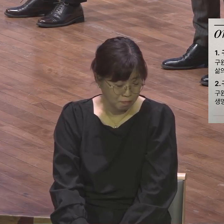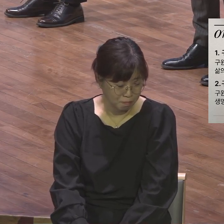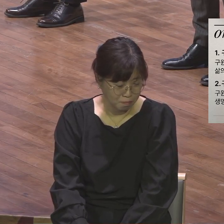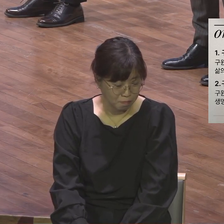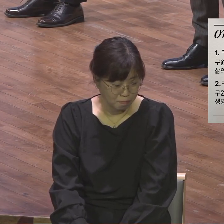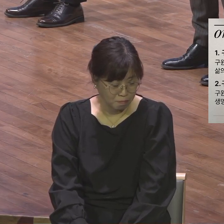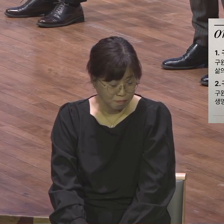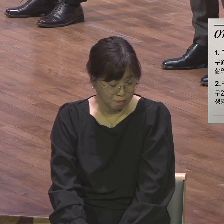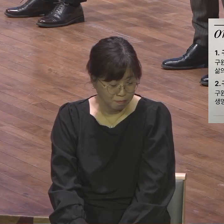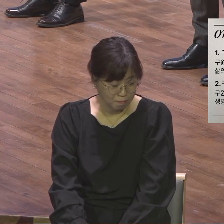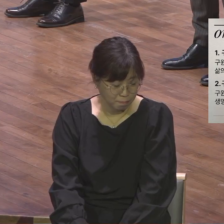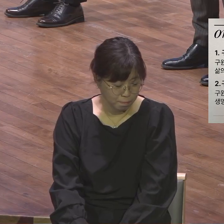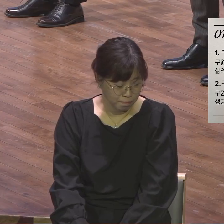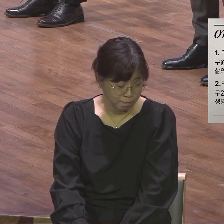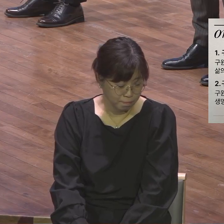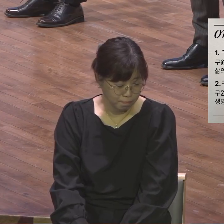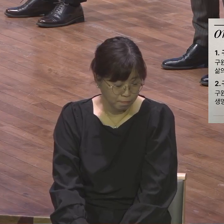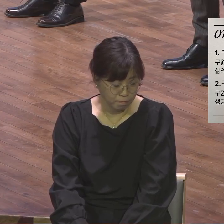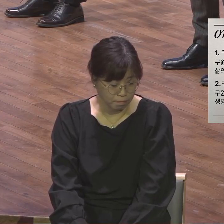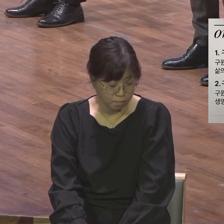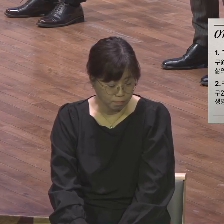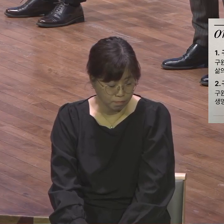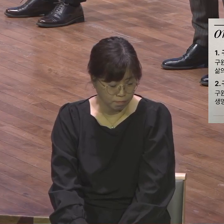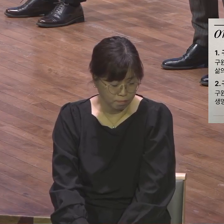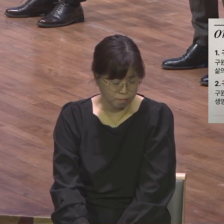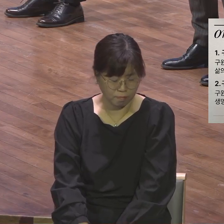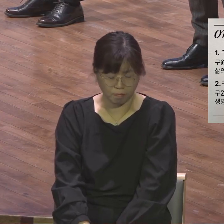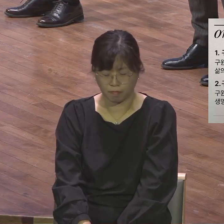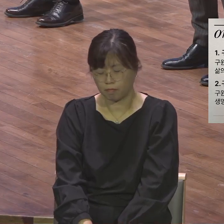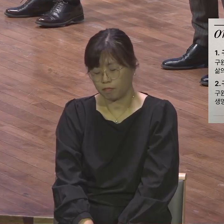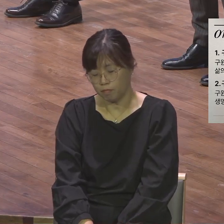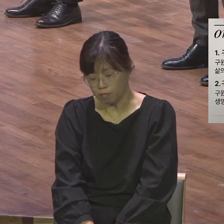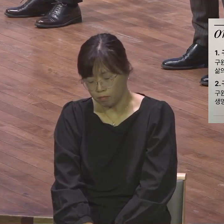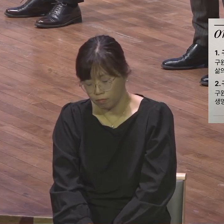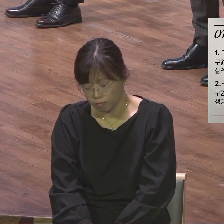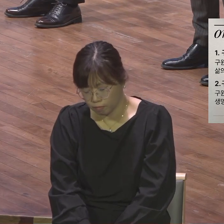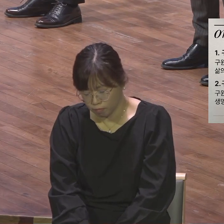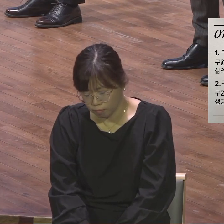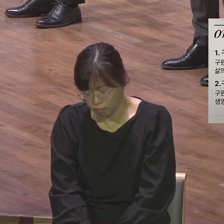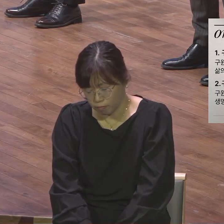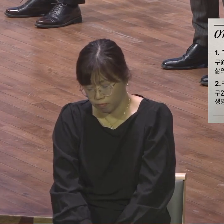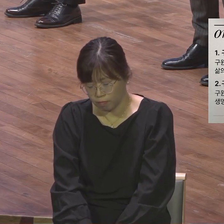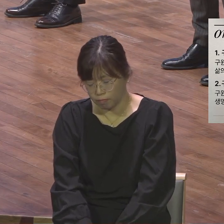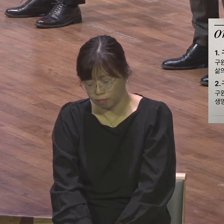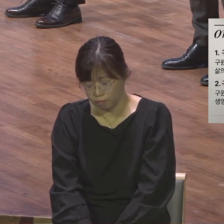놀라운 영적 열매를 많이 거두고 돌아올 수 있도록 주께서 눈동자같이 지키시고